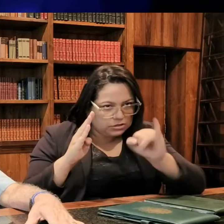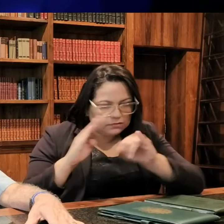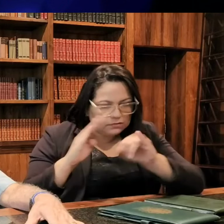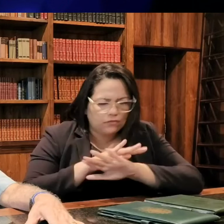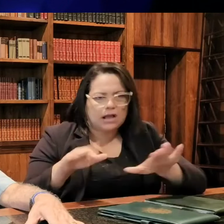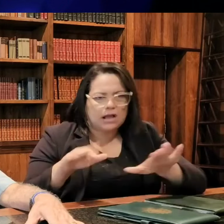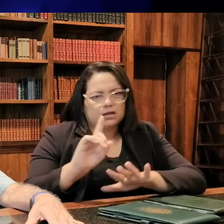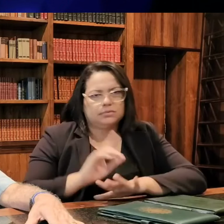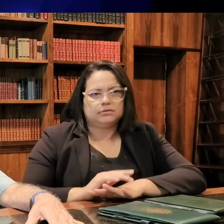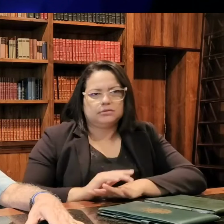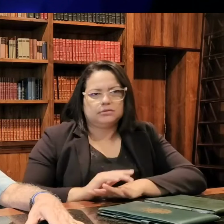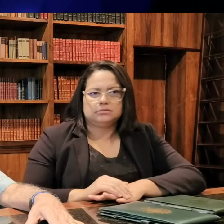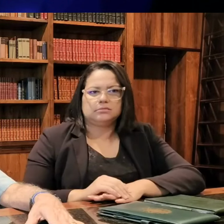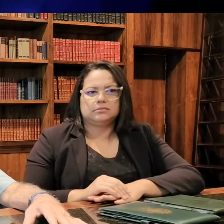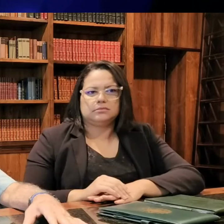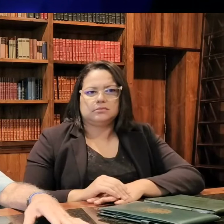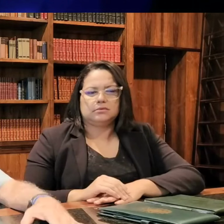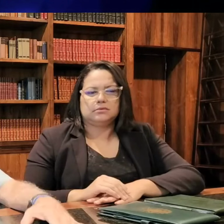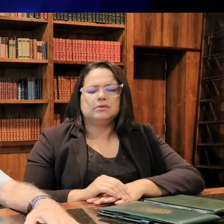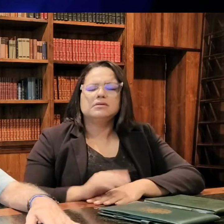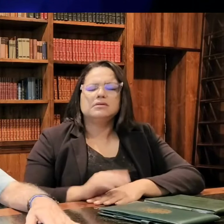do presidente.